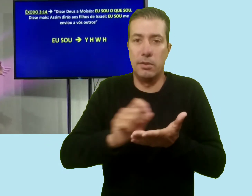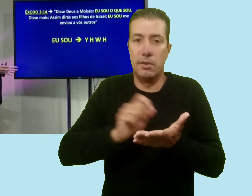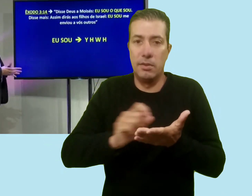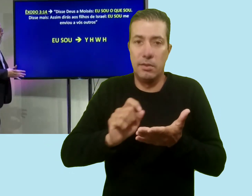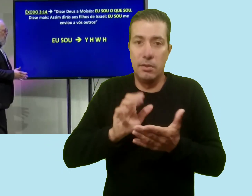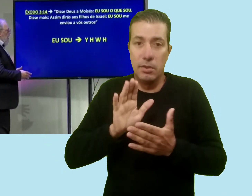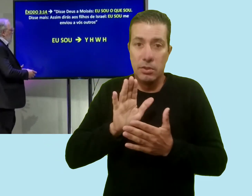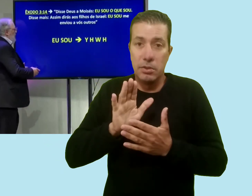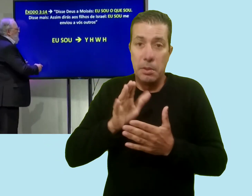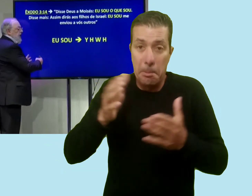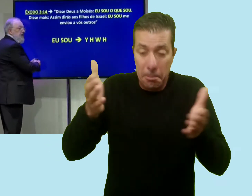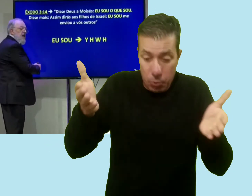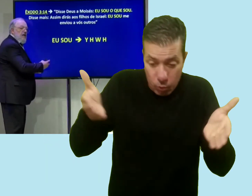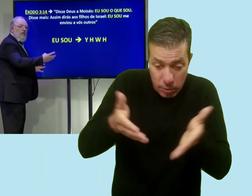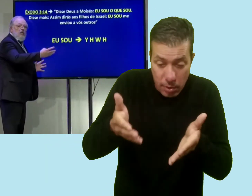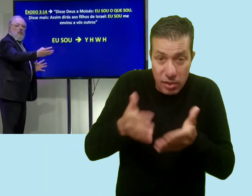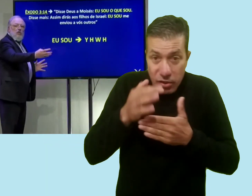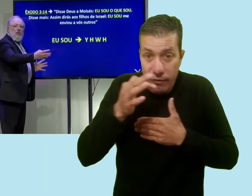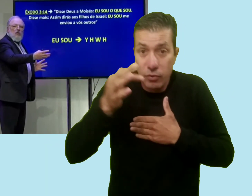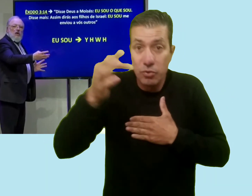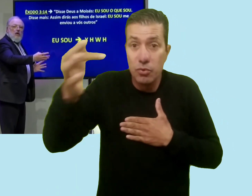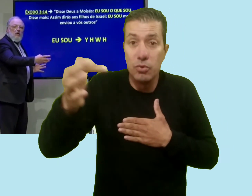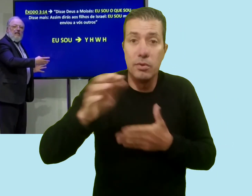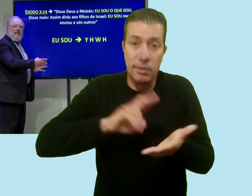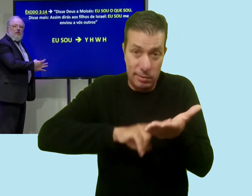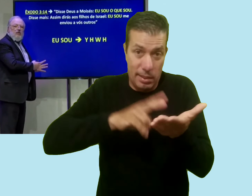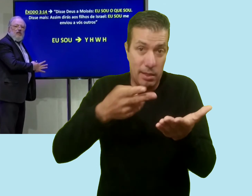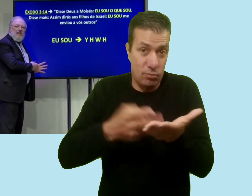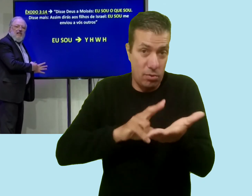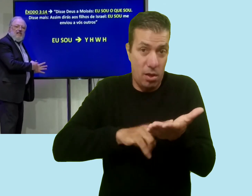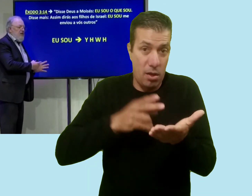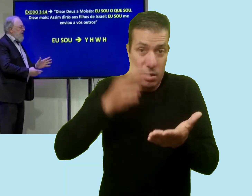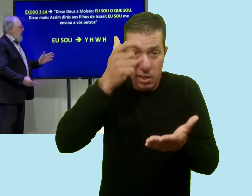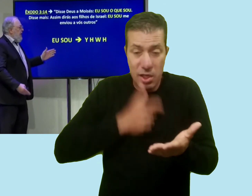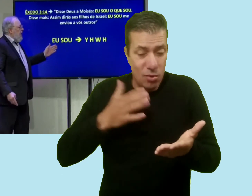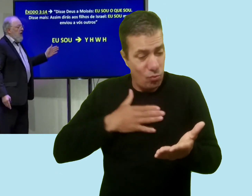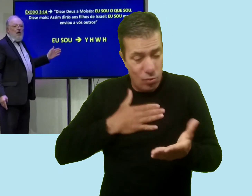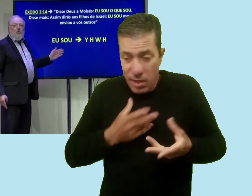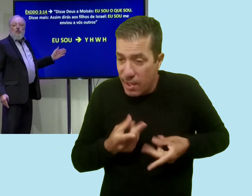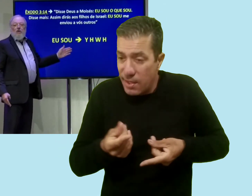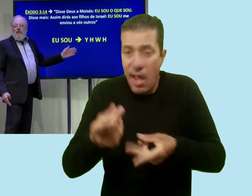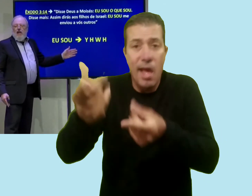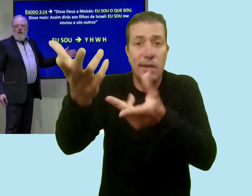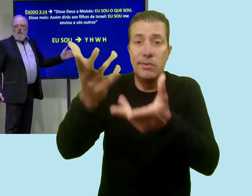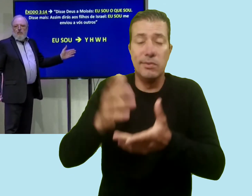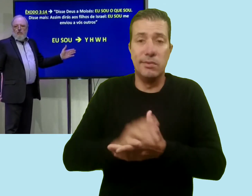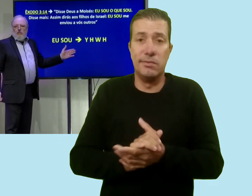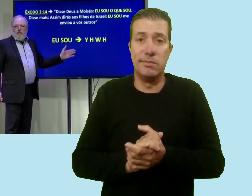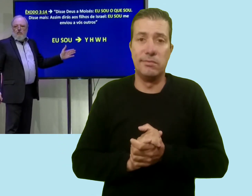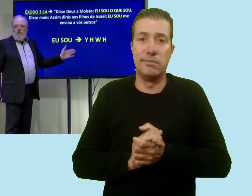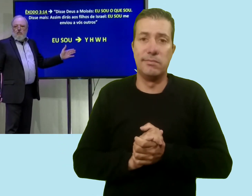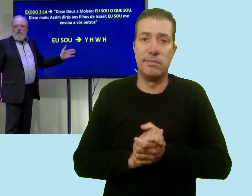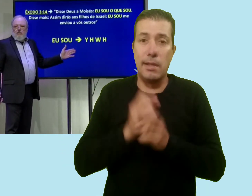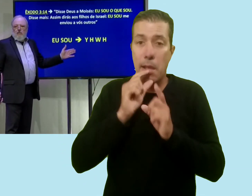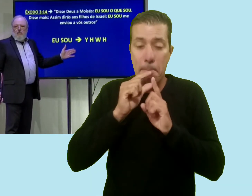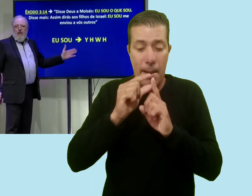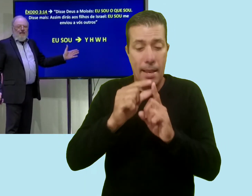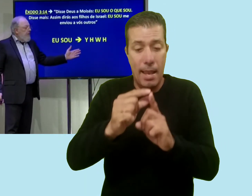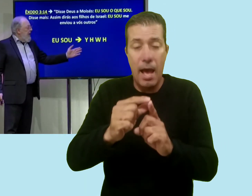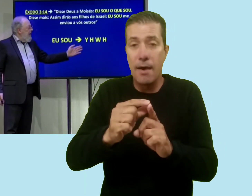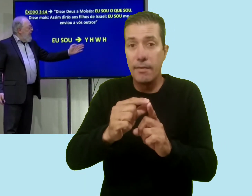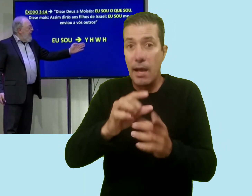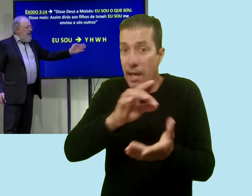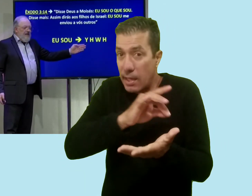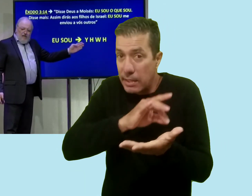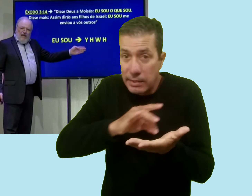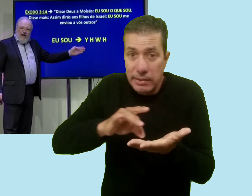uma conotação de presente e futuro. Em outras traduções já está escrito assim: eu sou eterno.